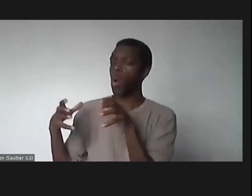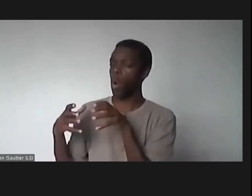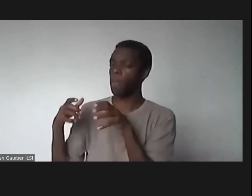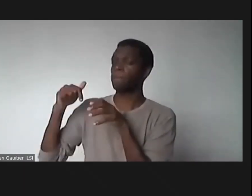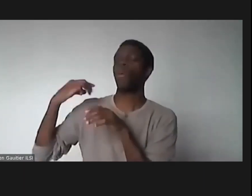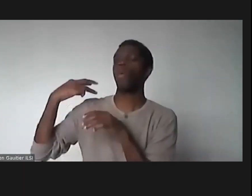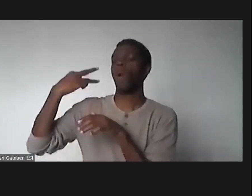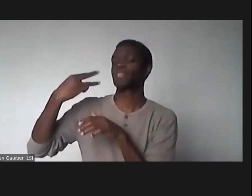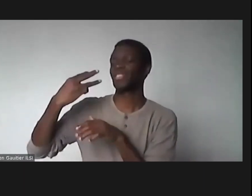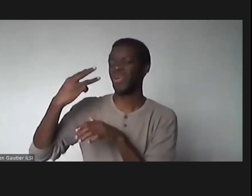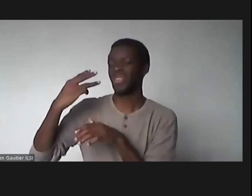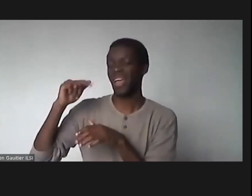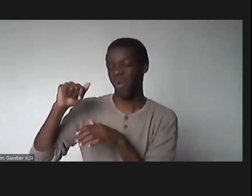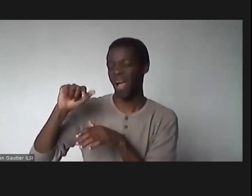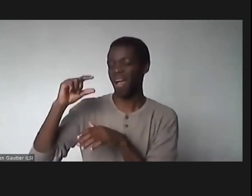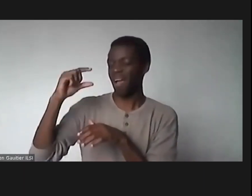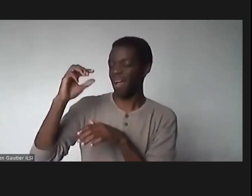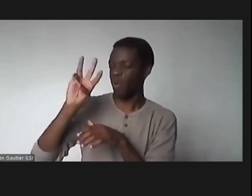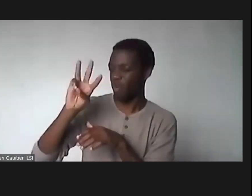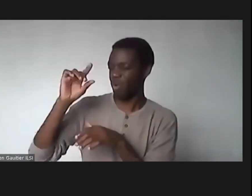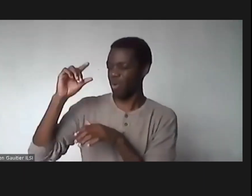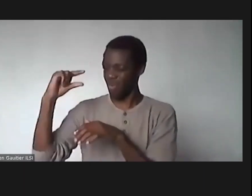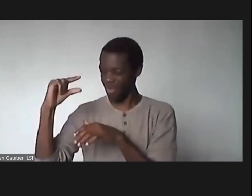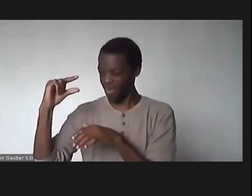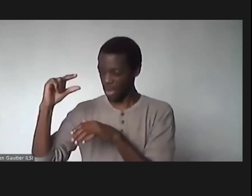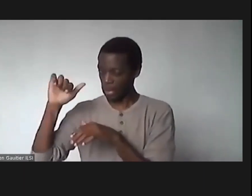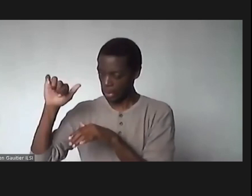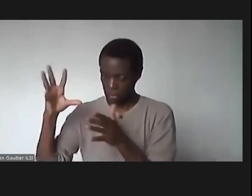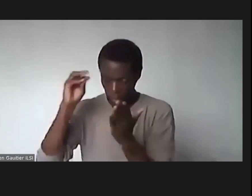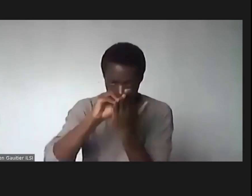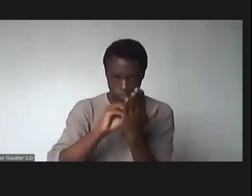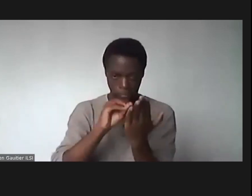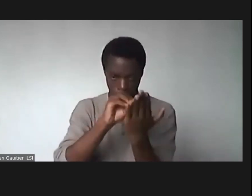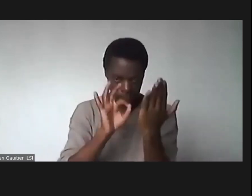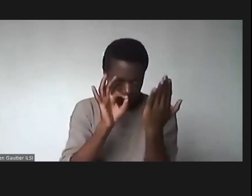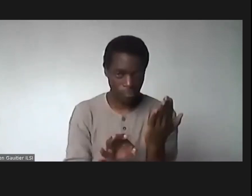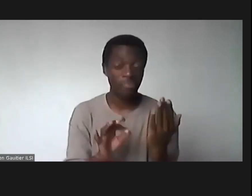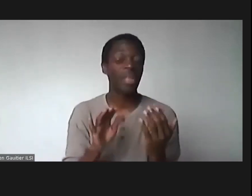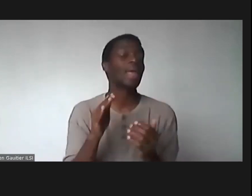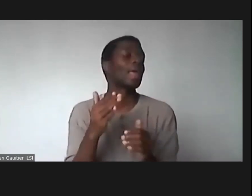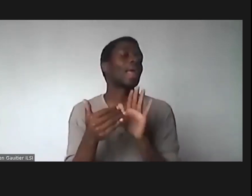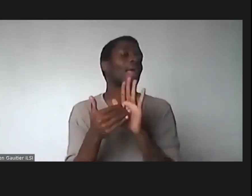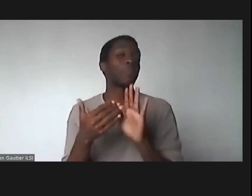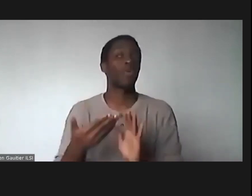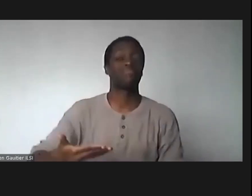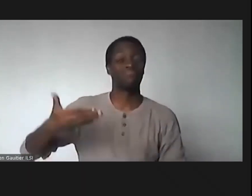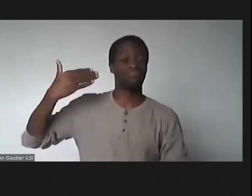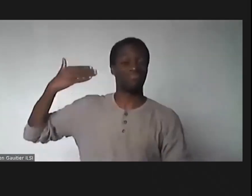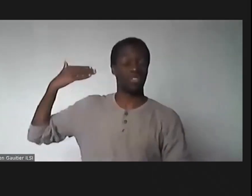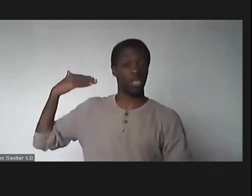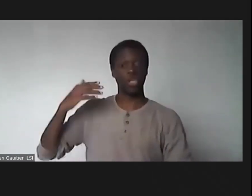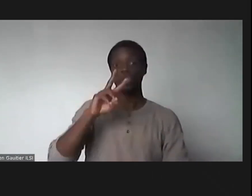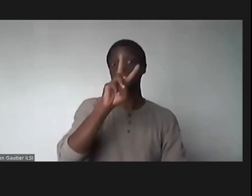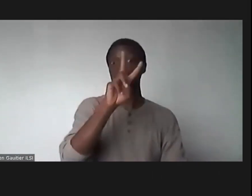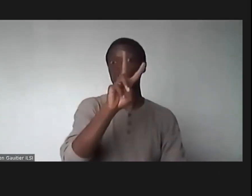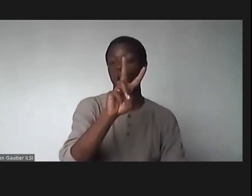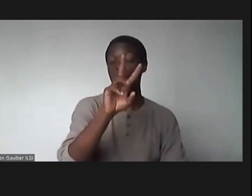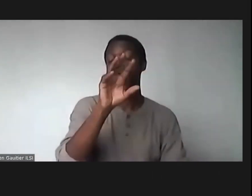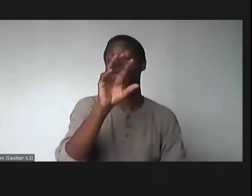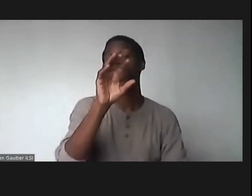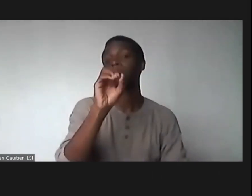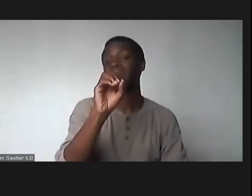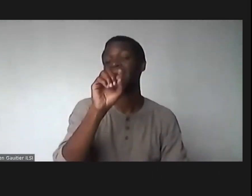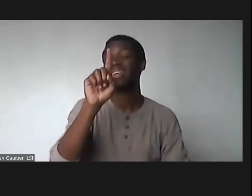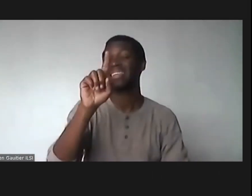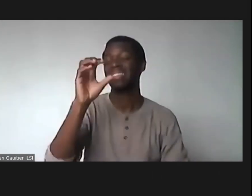2010, solamente se incorporaron con una sola opción y no en el censo, sino en una muestra